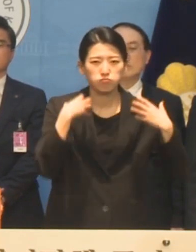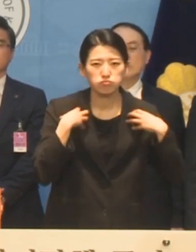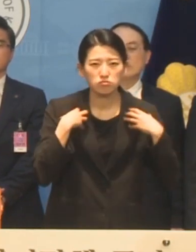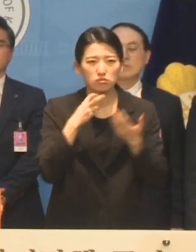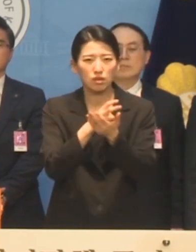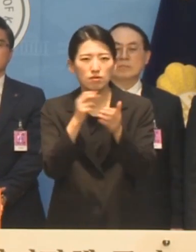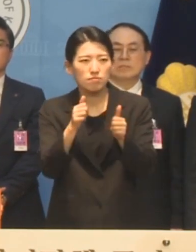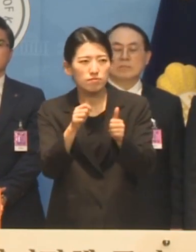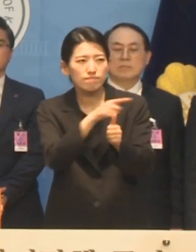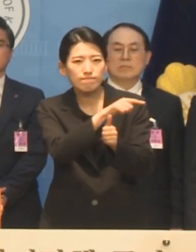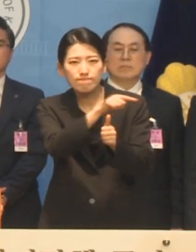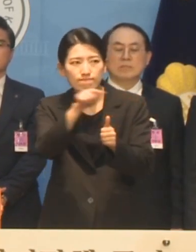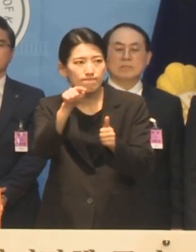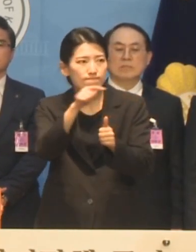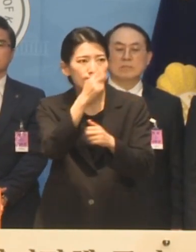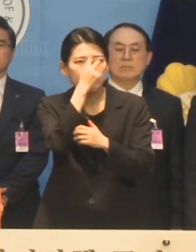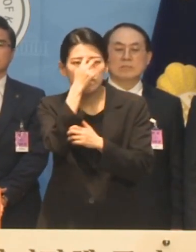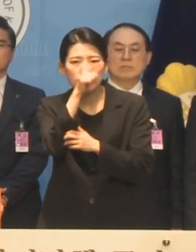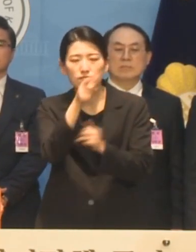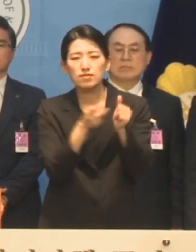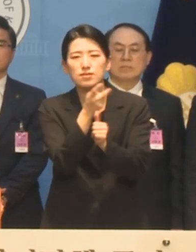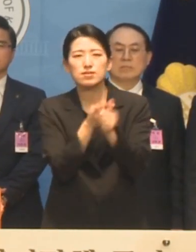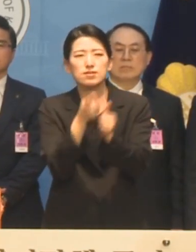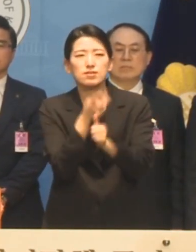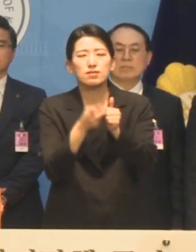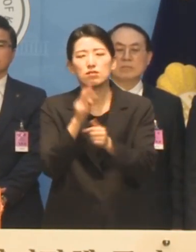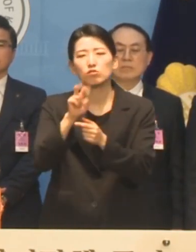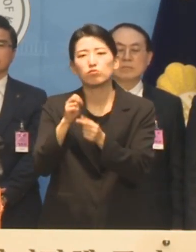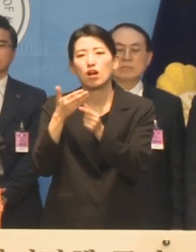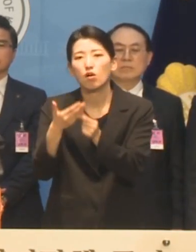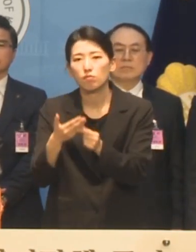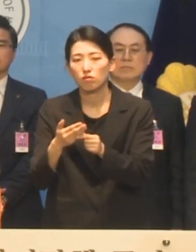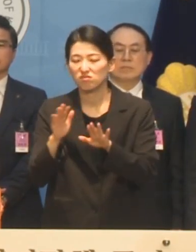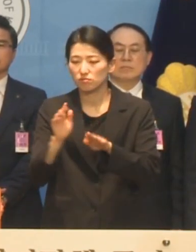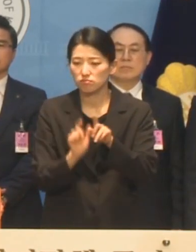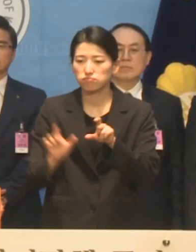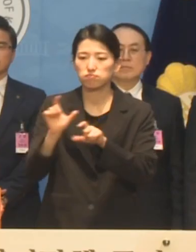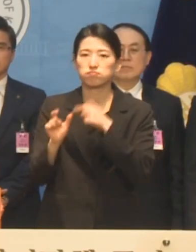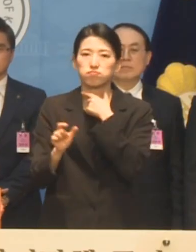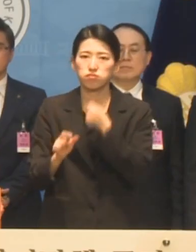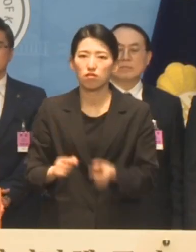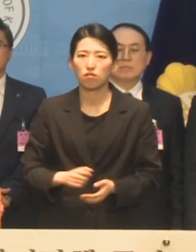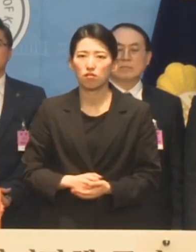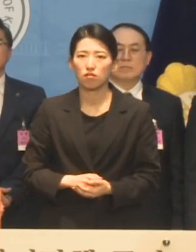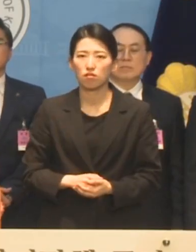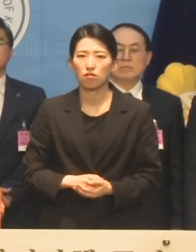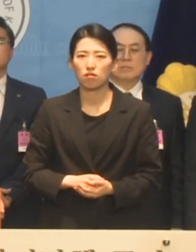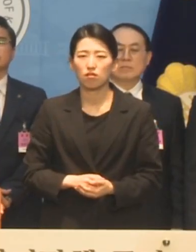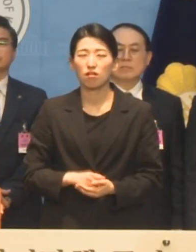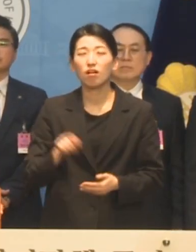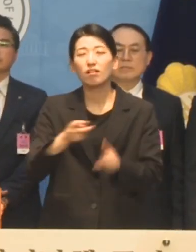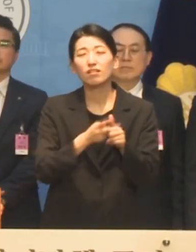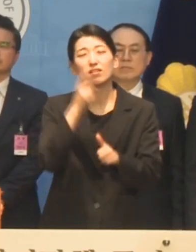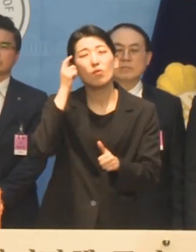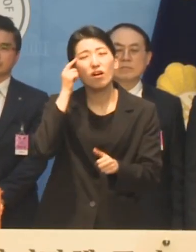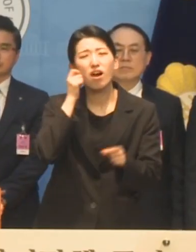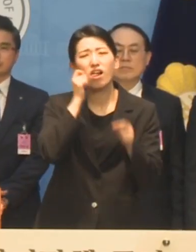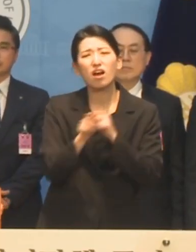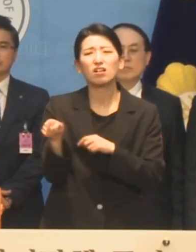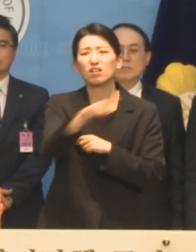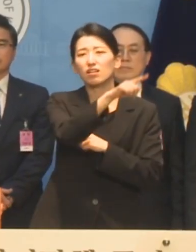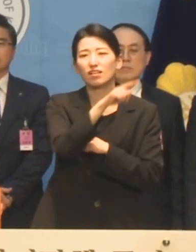무려 29번이나 계속해왔고 지금도 진행형입니다. 이는 민주당 지키려는 방탄 탄핵이요 사기